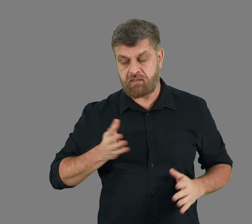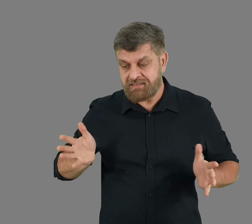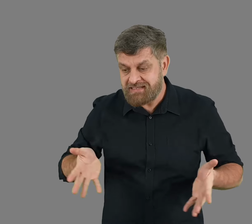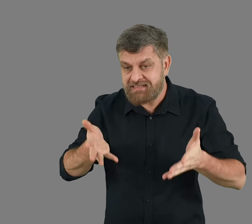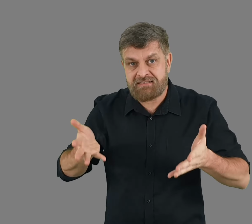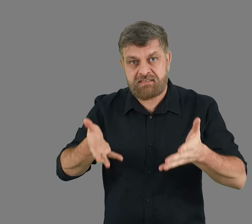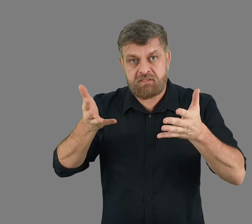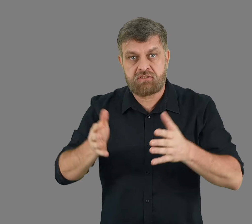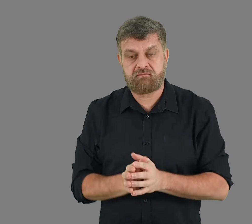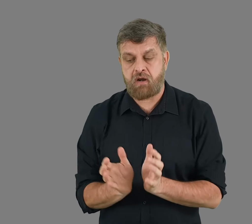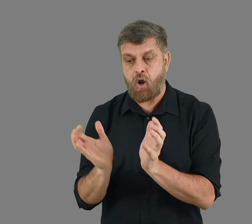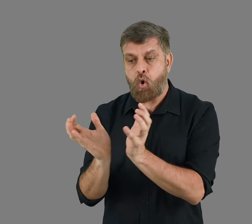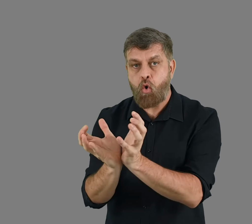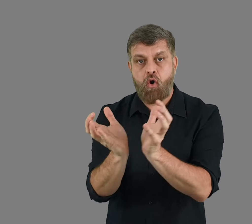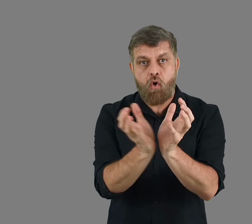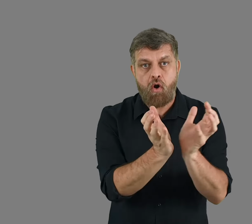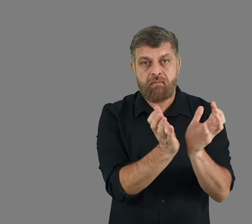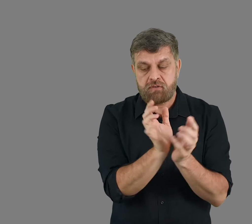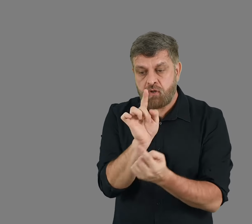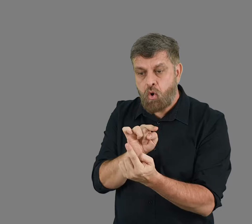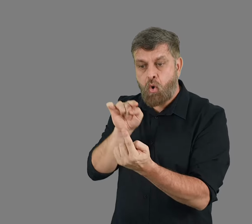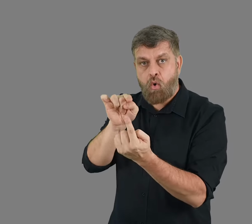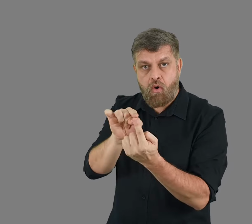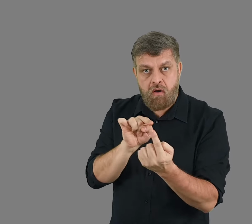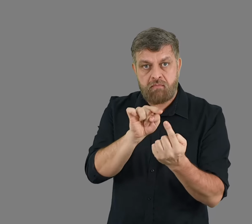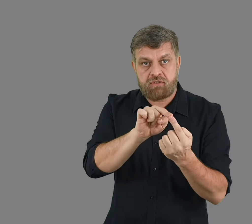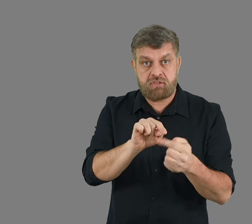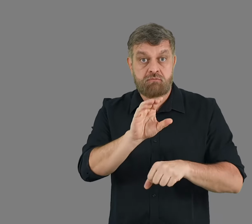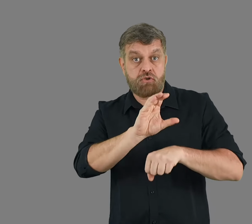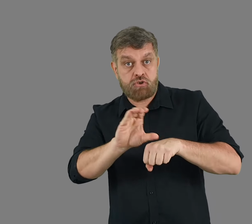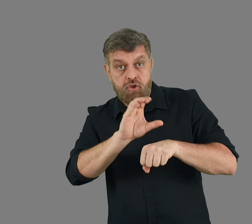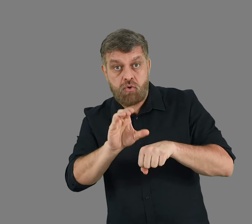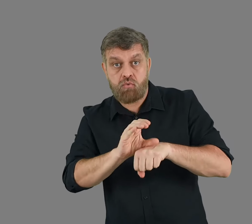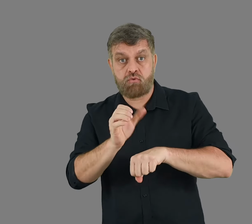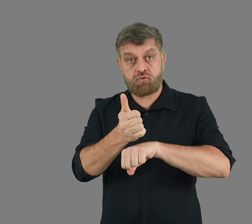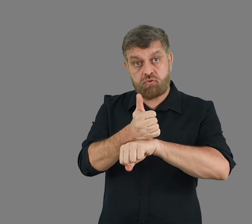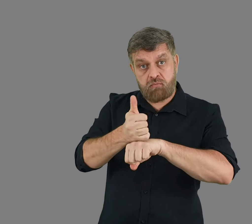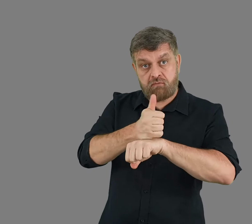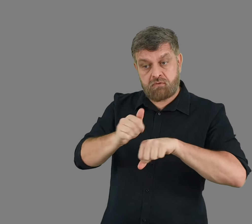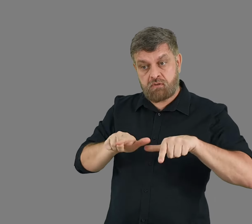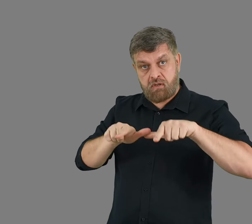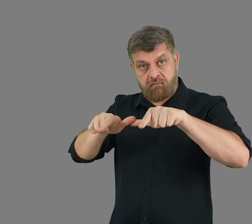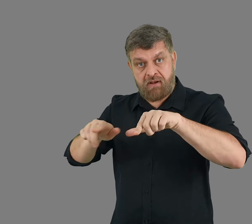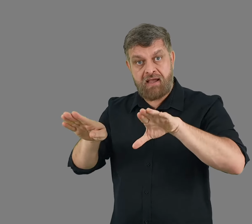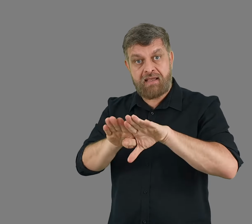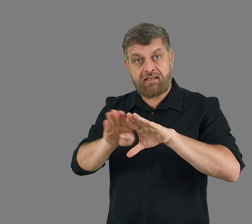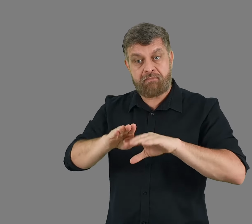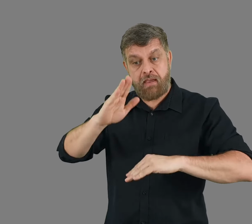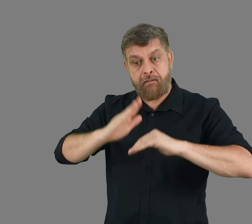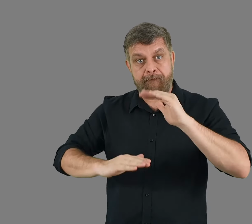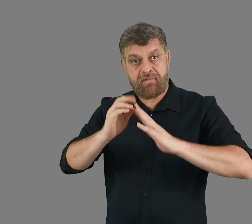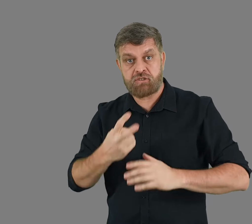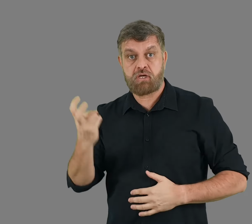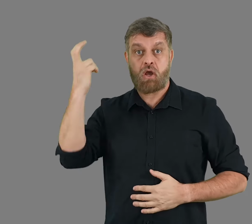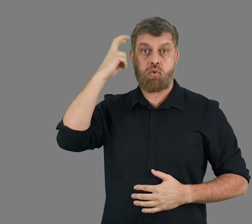de comissões com a função de desenvolver cursos profissionalizantes e atividades culturais, esportivas, bem